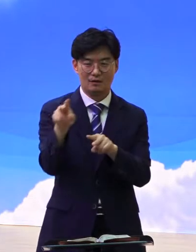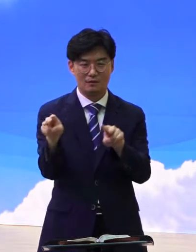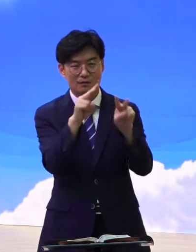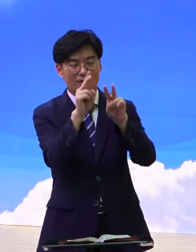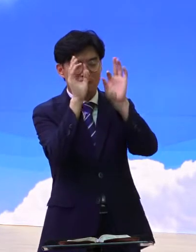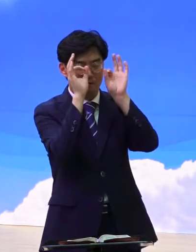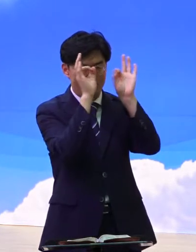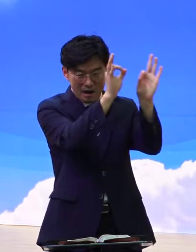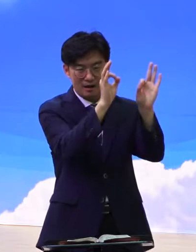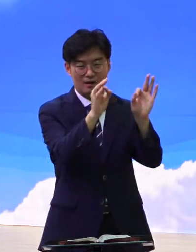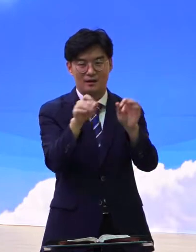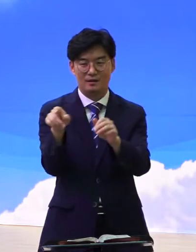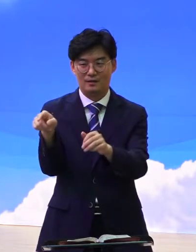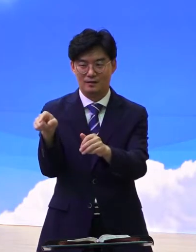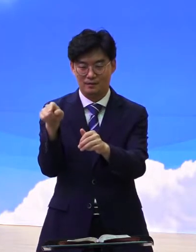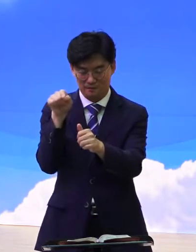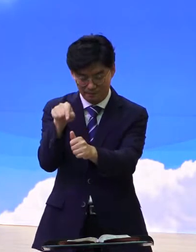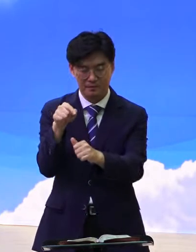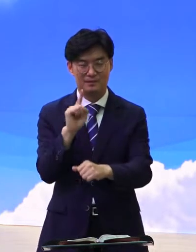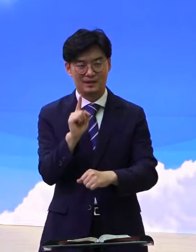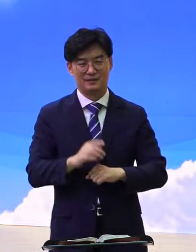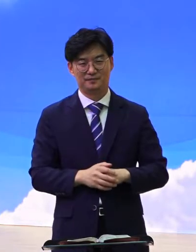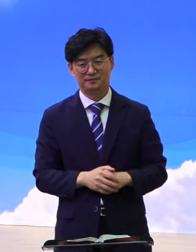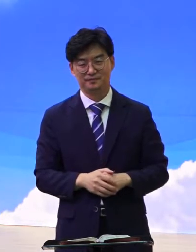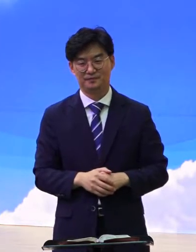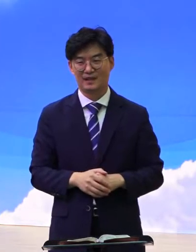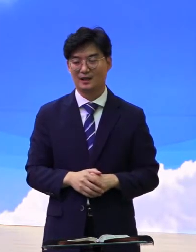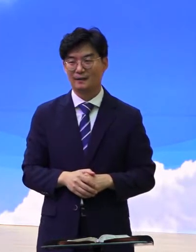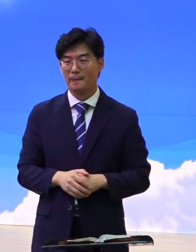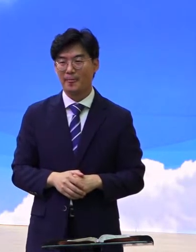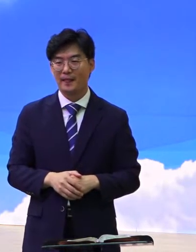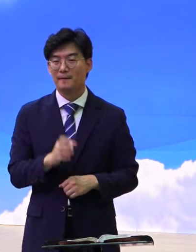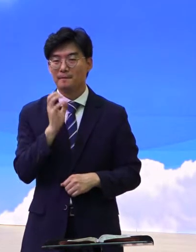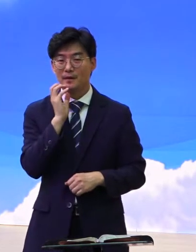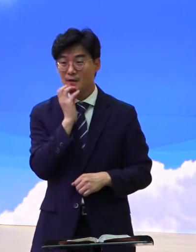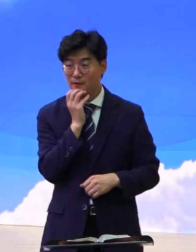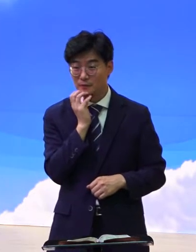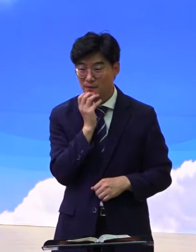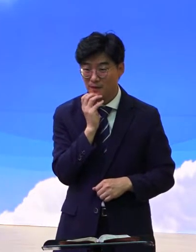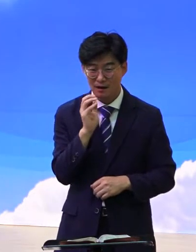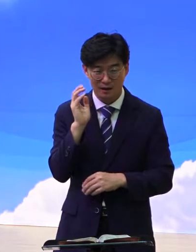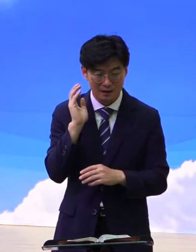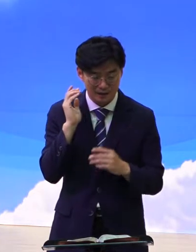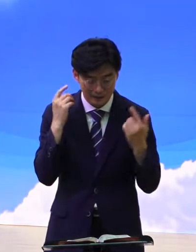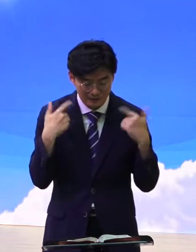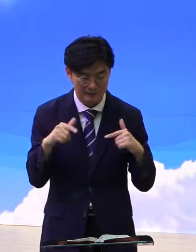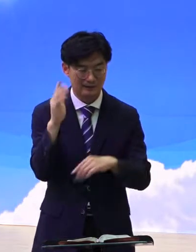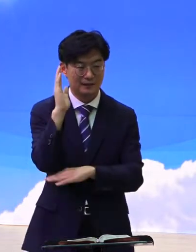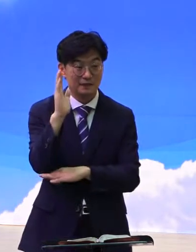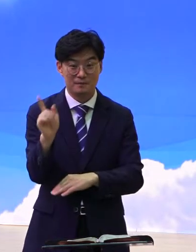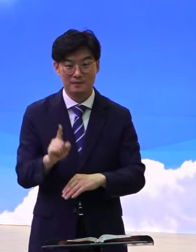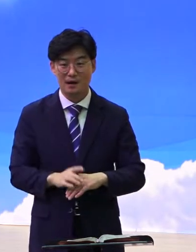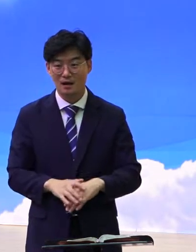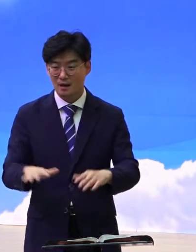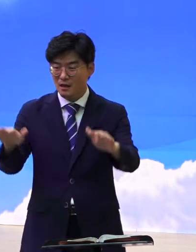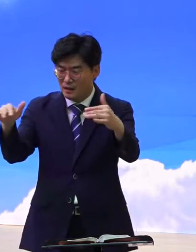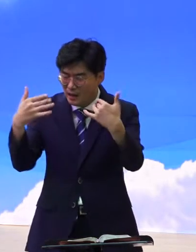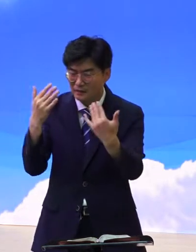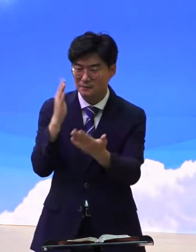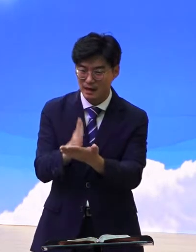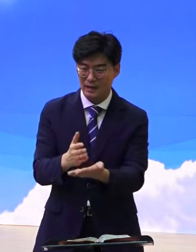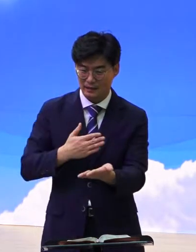보고 베드로 곁에 모이고 솔로몬 행각에 모였을 때에 왜 우리를 주목하느냐? 예수님을 주목하라. 예수님을 바라봐라.